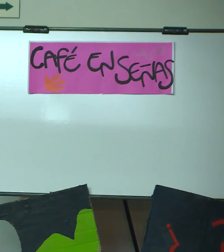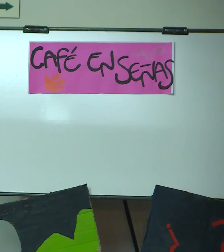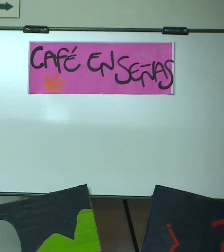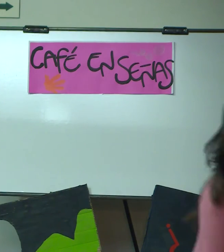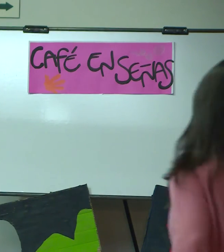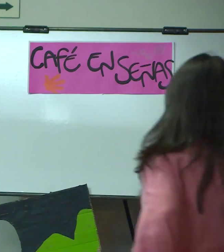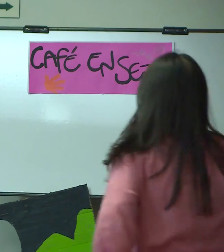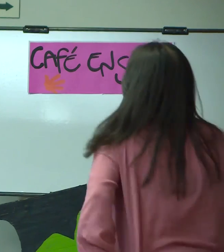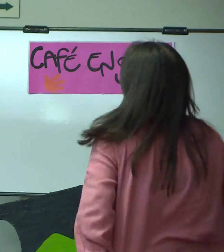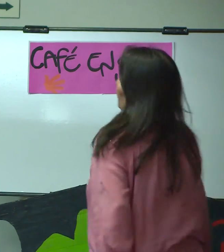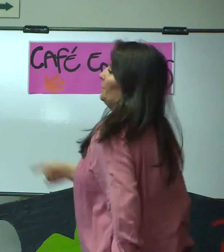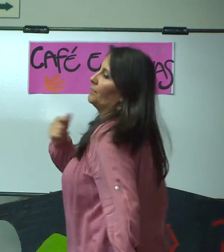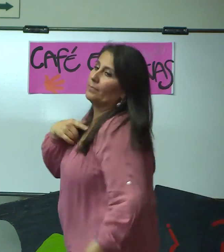encuentro,